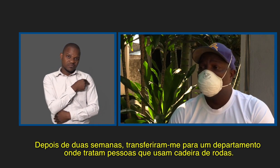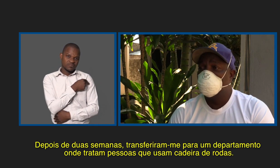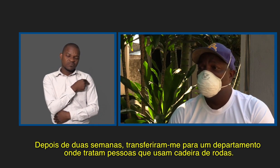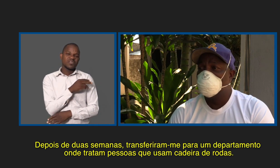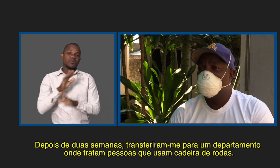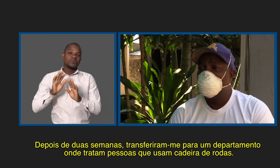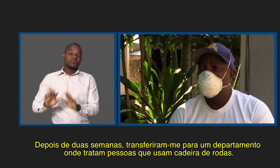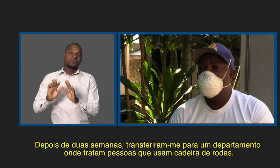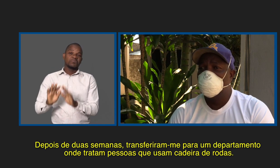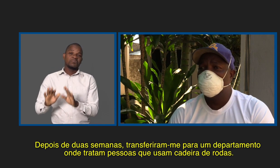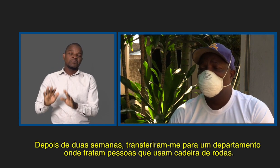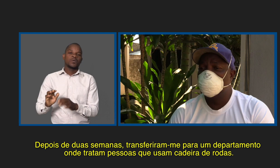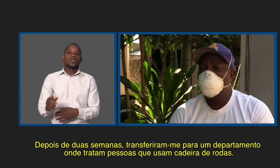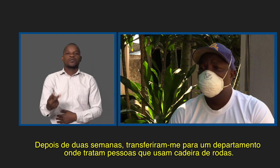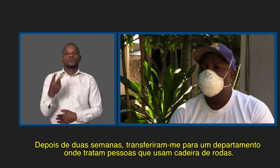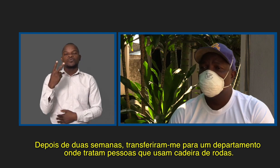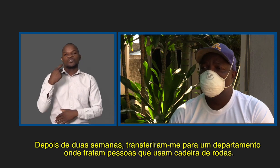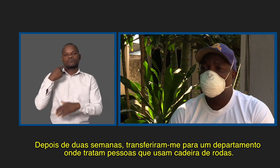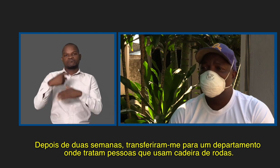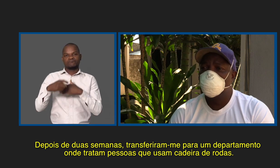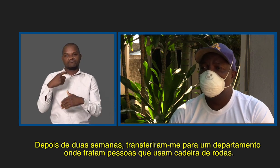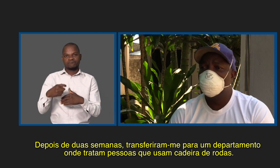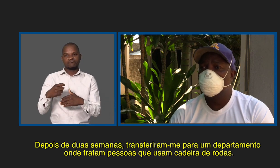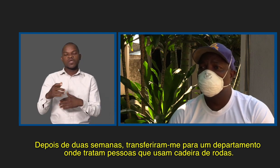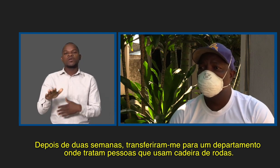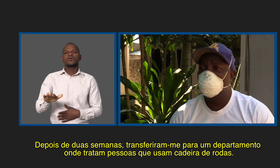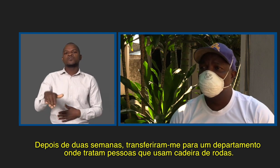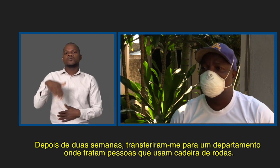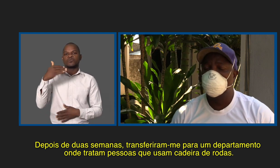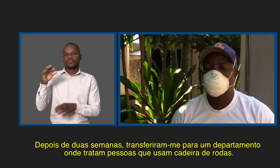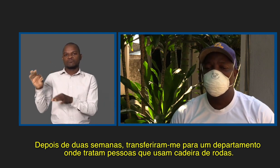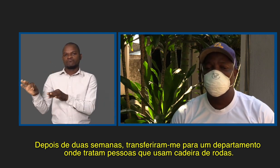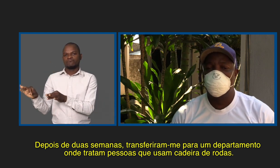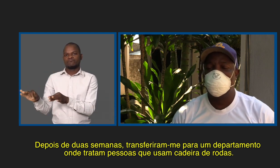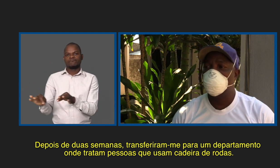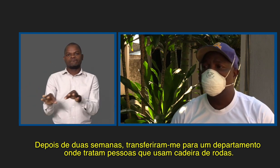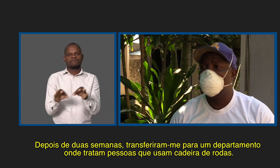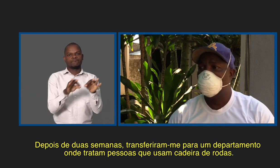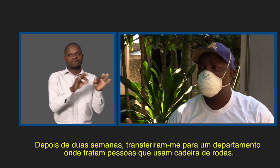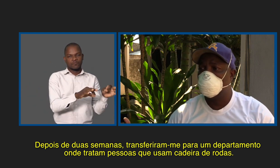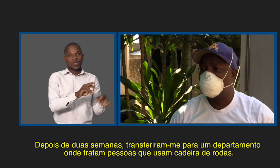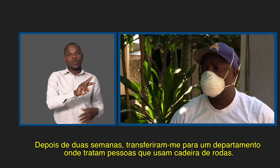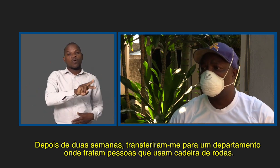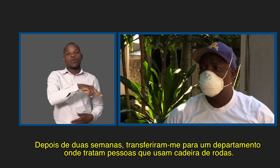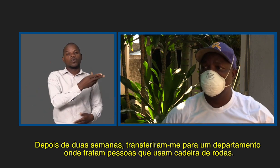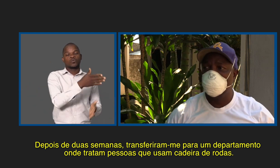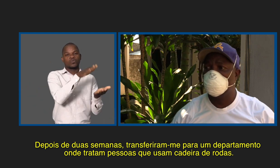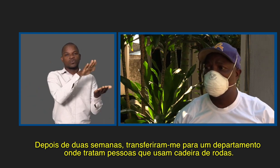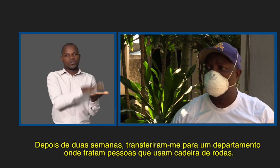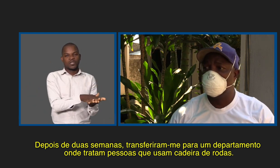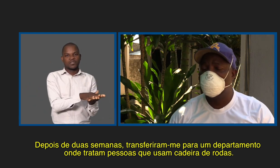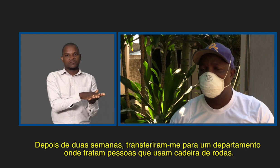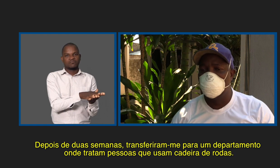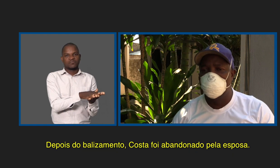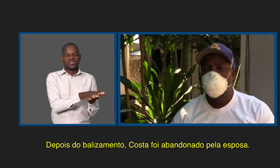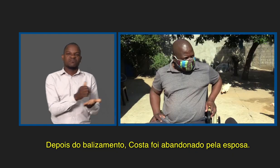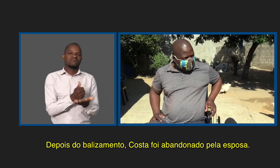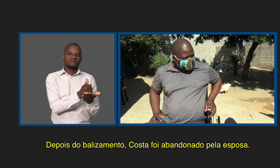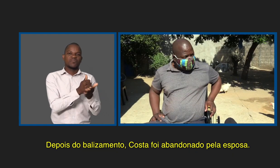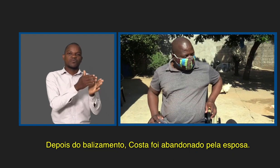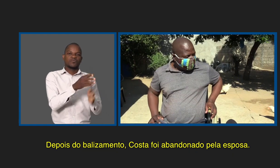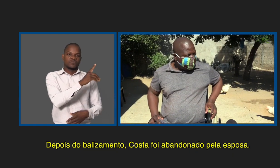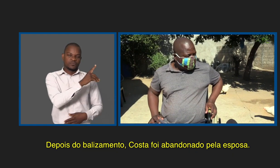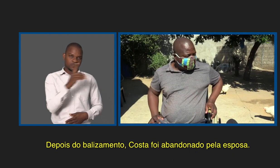Depois de duas semanas, levei lá duas semanas e depois me transferiram num sítio onde só se trata pessoas com deficiência na cadeira de droga.